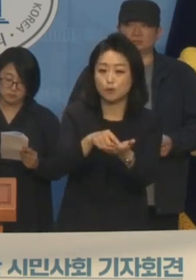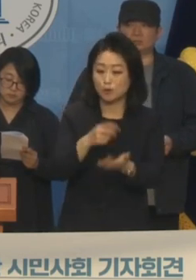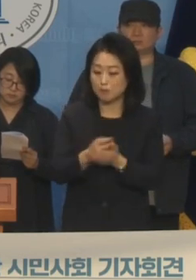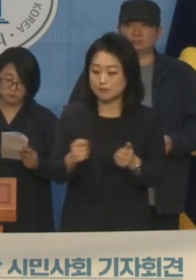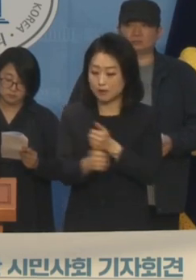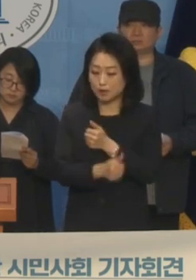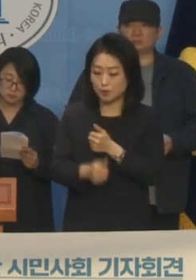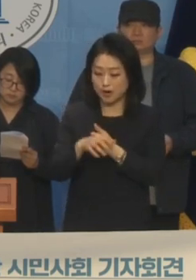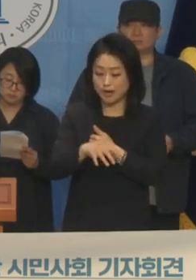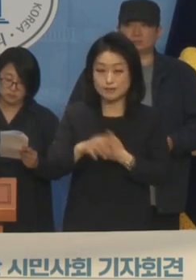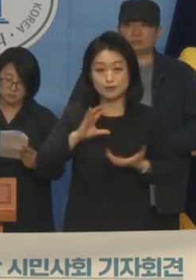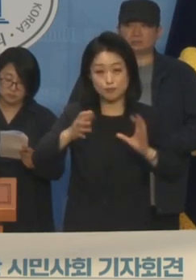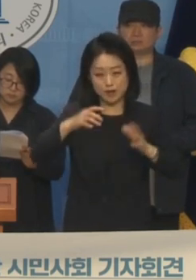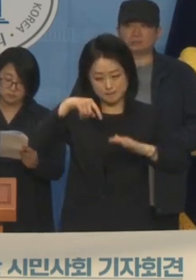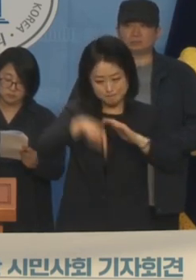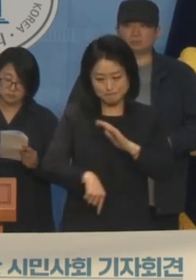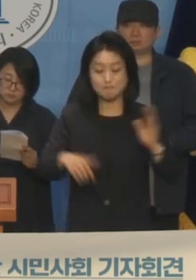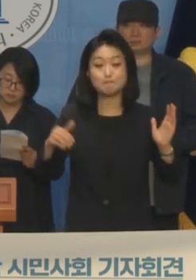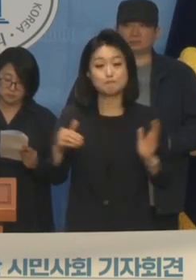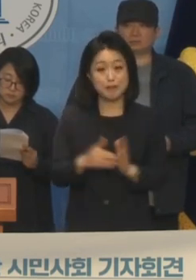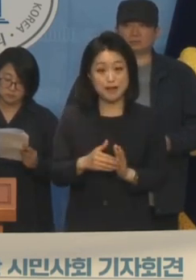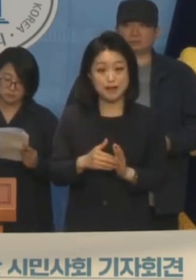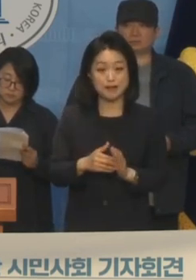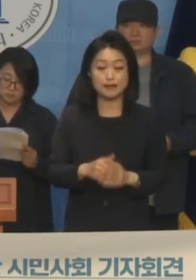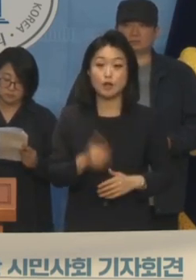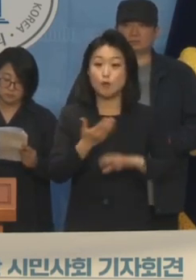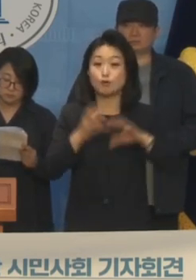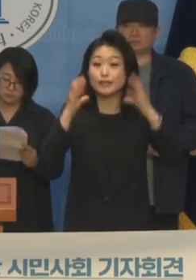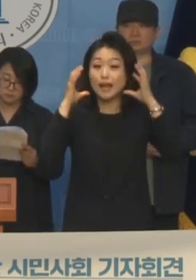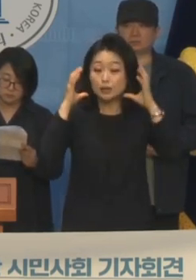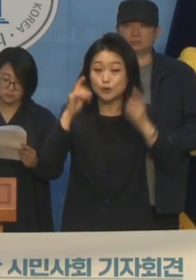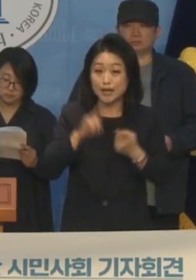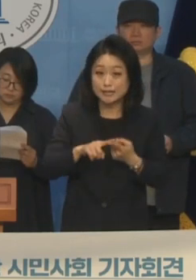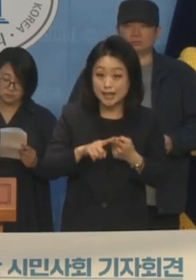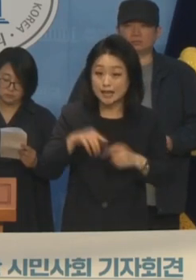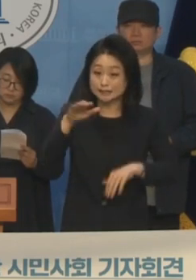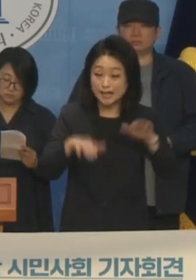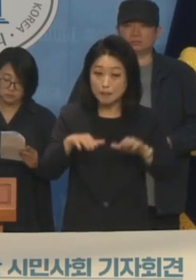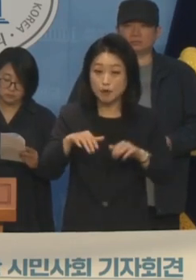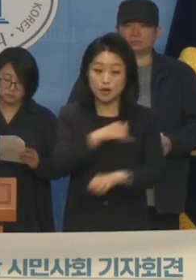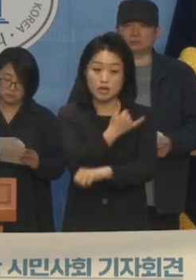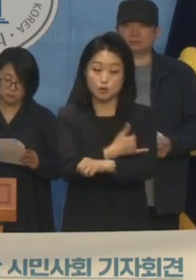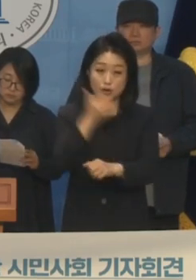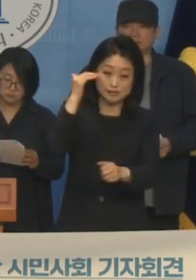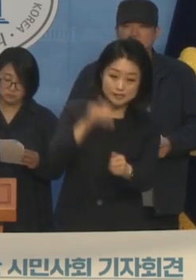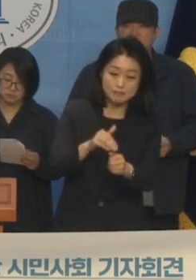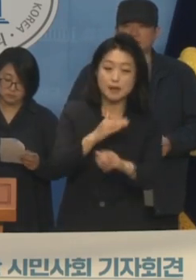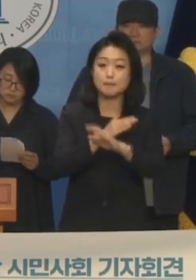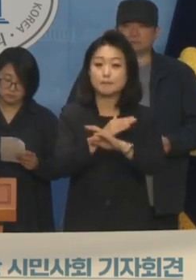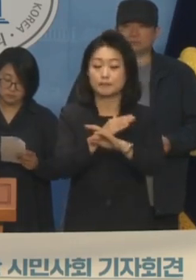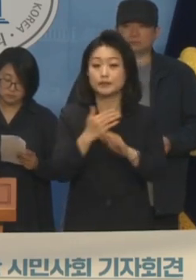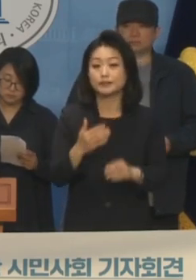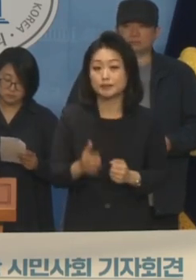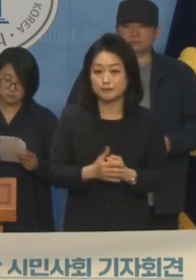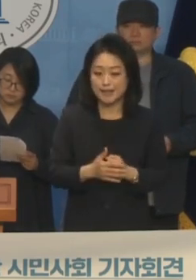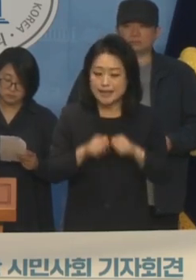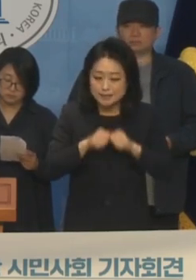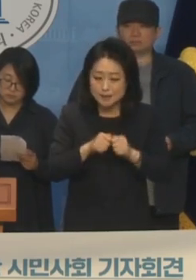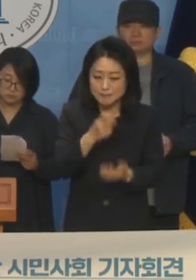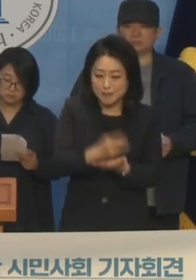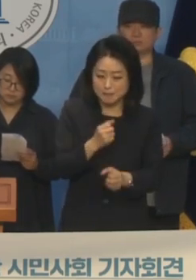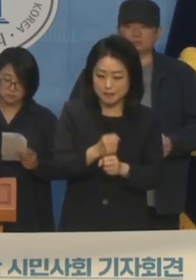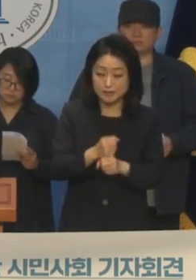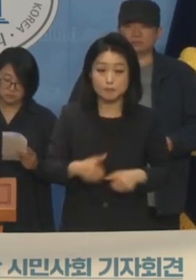법제사법위원회에서 수차례 심도 있는 논의도 거쳤다. 외국인 아동에 대한 또 다른 차별과 인권 침해로 이어지지 않도록 섬세한 제도